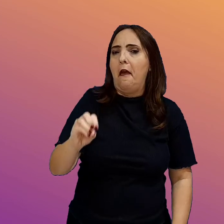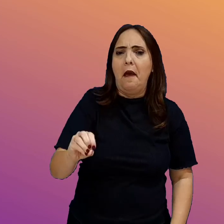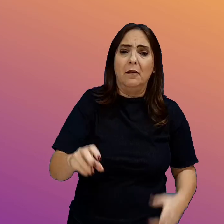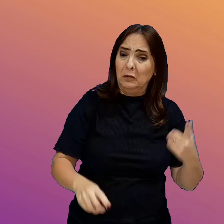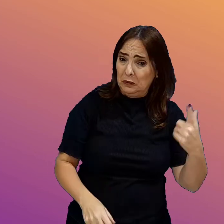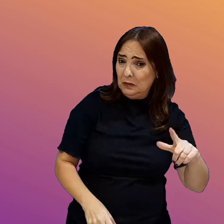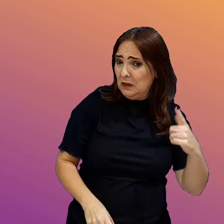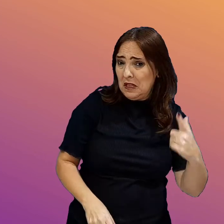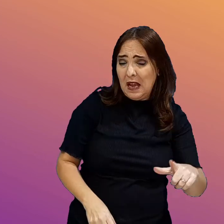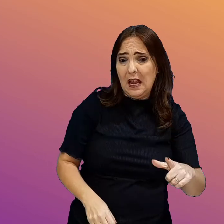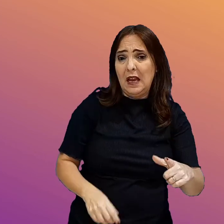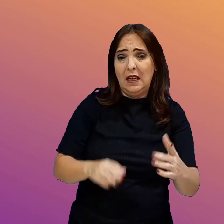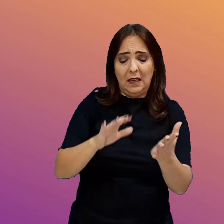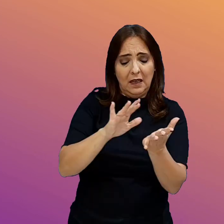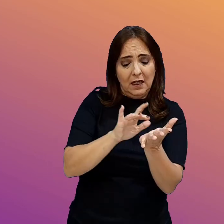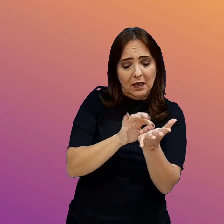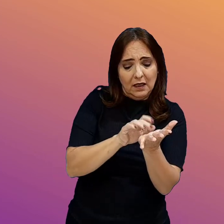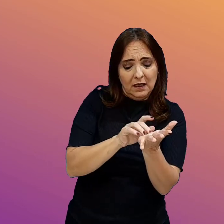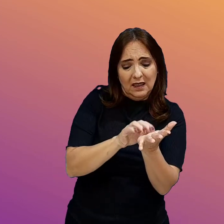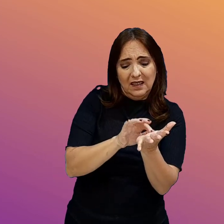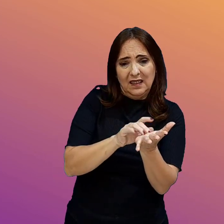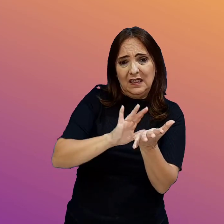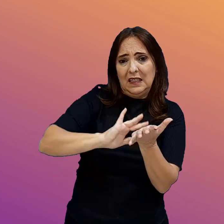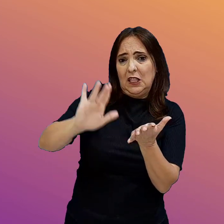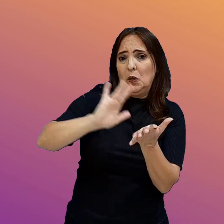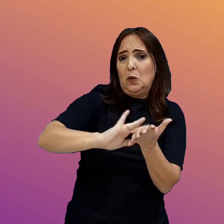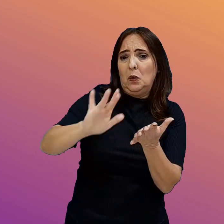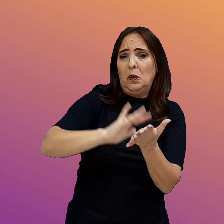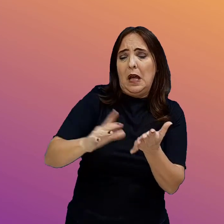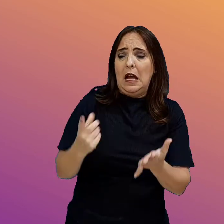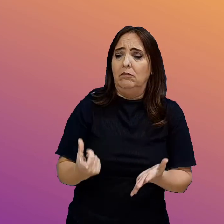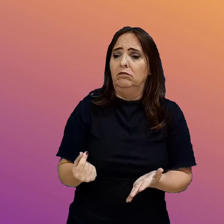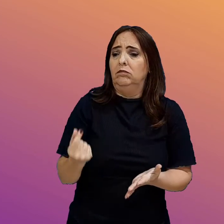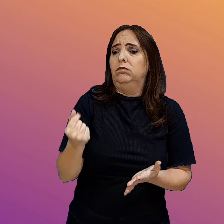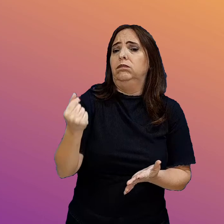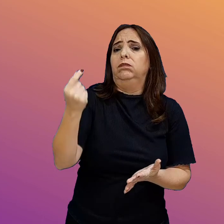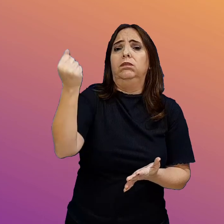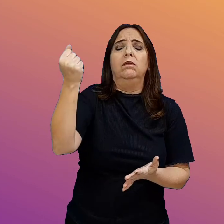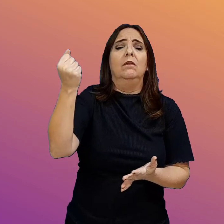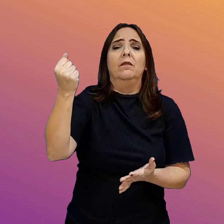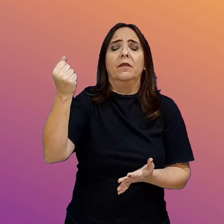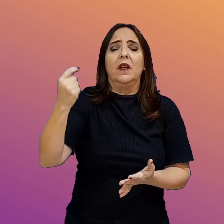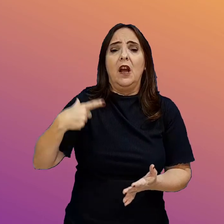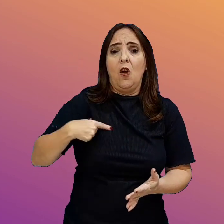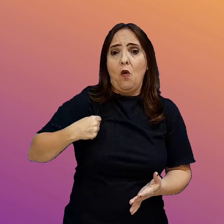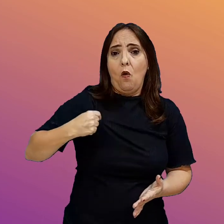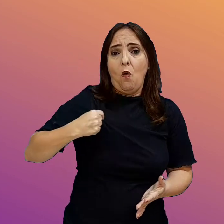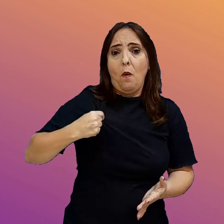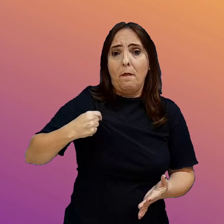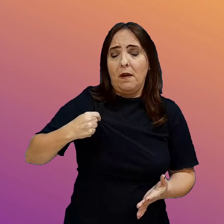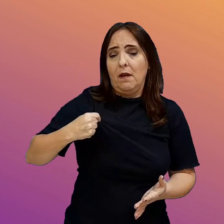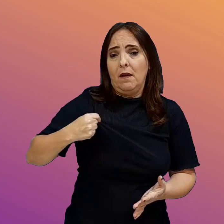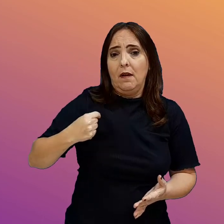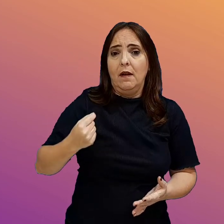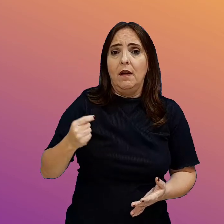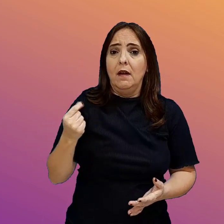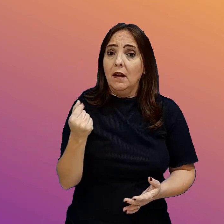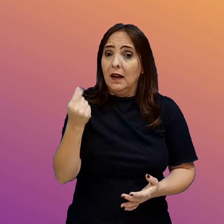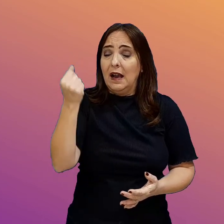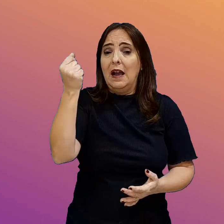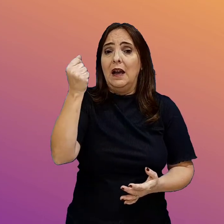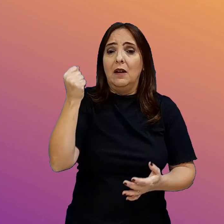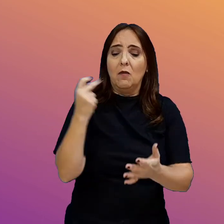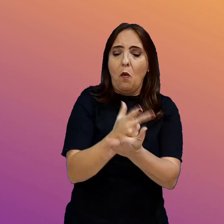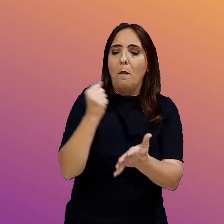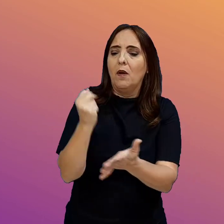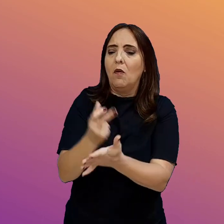temos celulares caros, nós não compramos roupas caras, mas nós temos